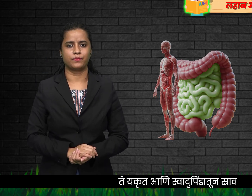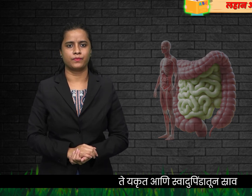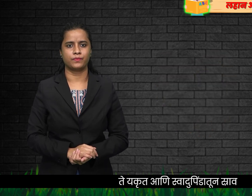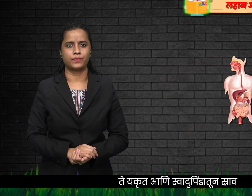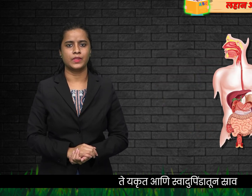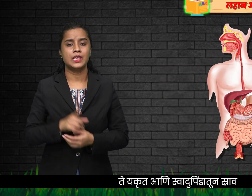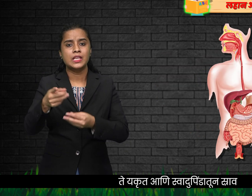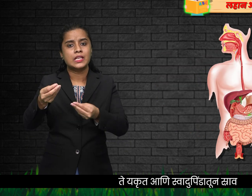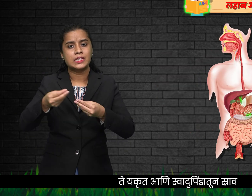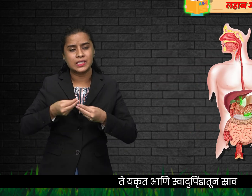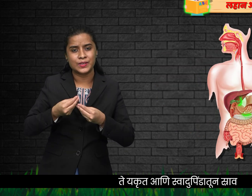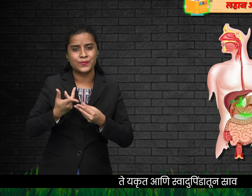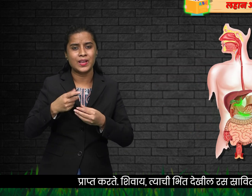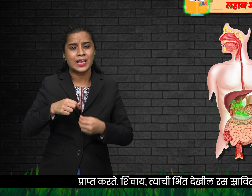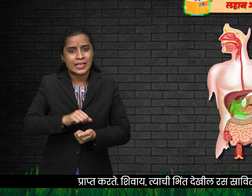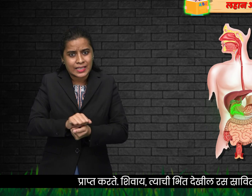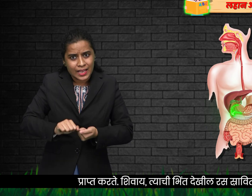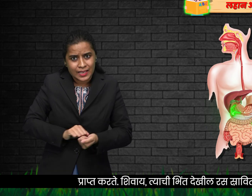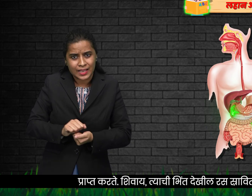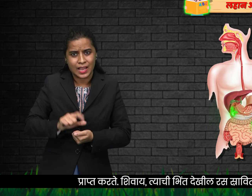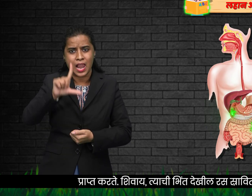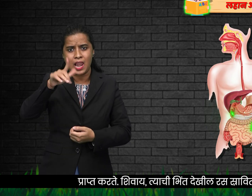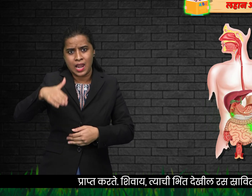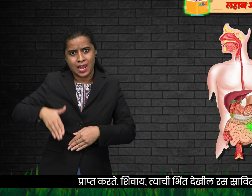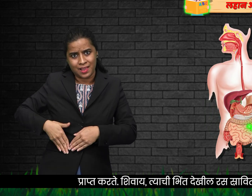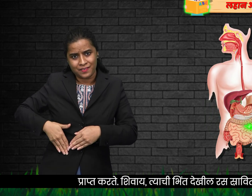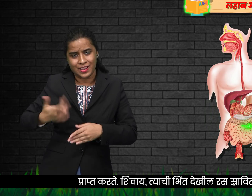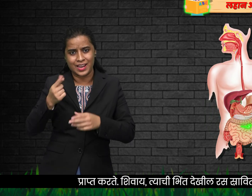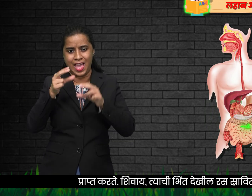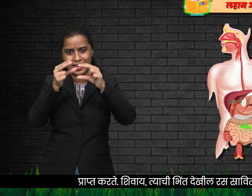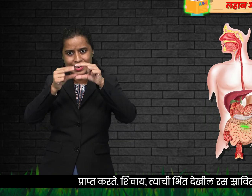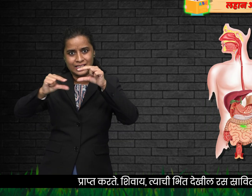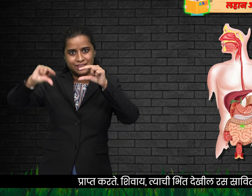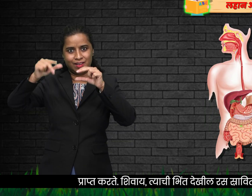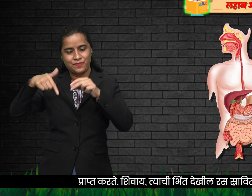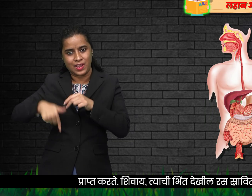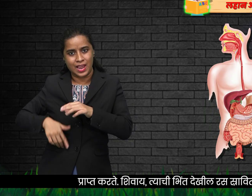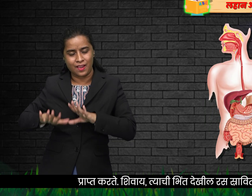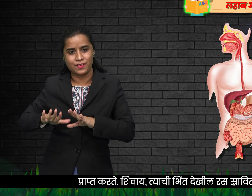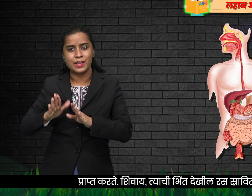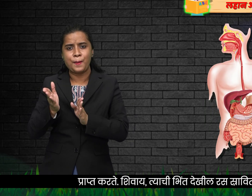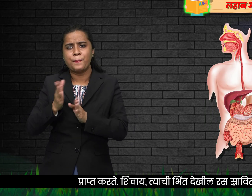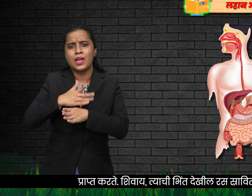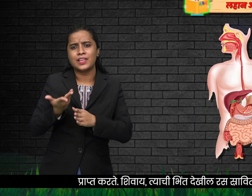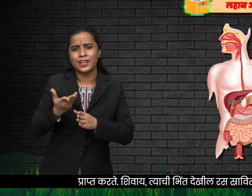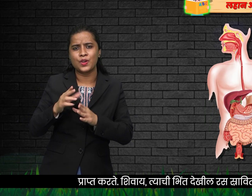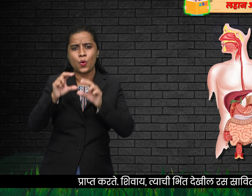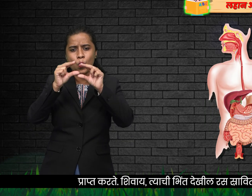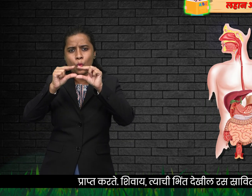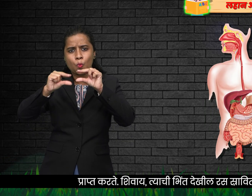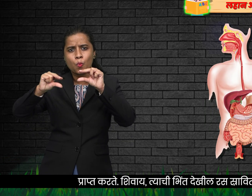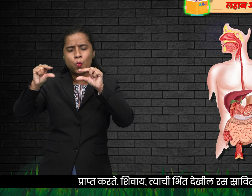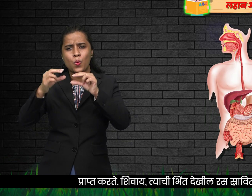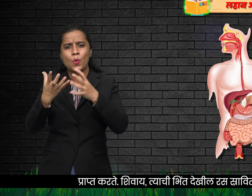ते यकृत आणि स्वादुपिंडातून स्त्राव प्राप्त करते. शिवाय त्याची भिंत देखील रसस्रावित